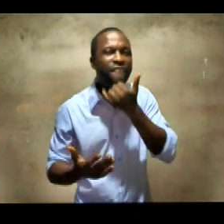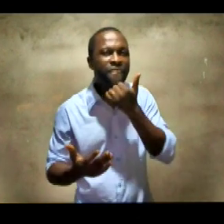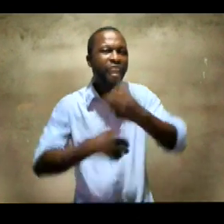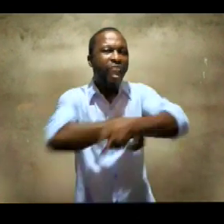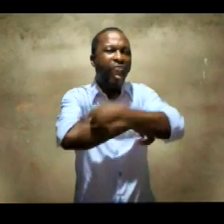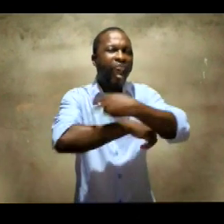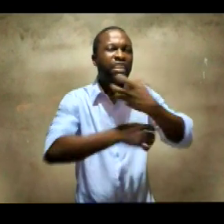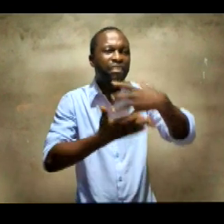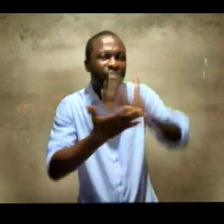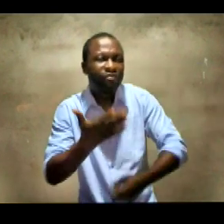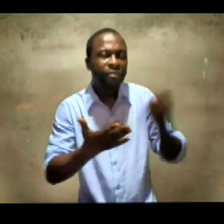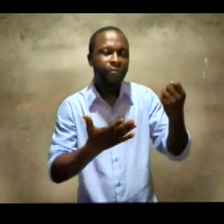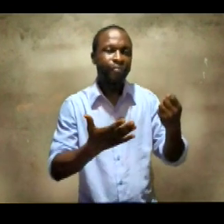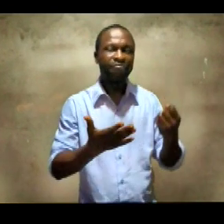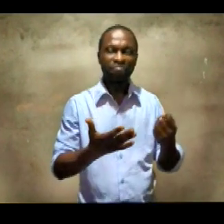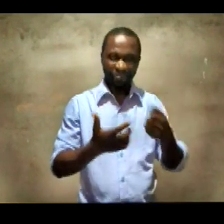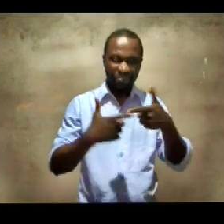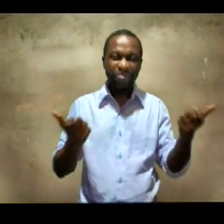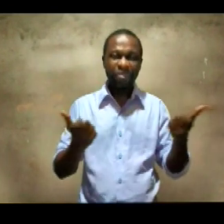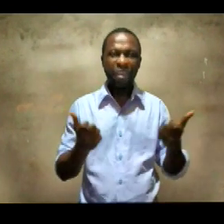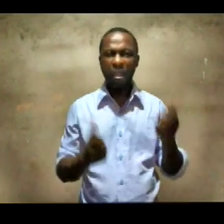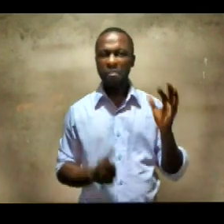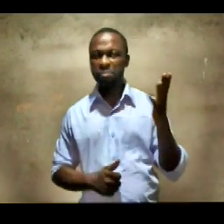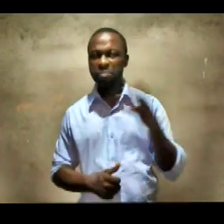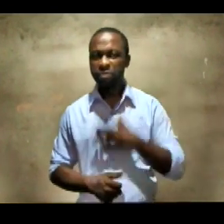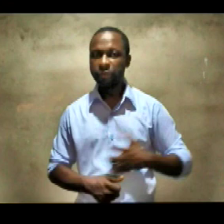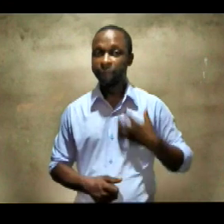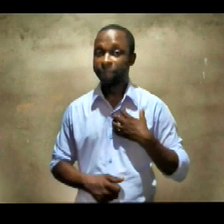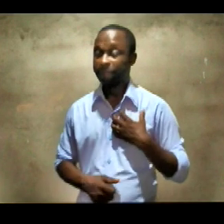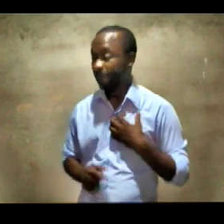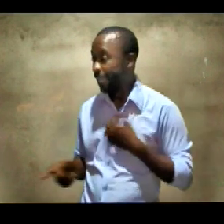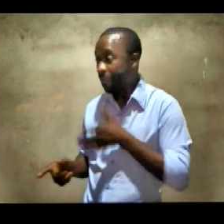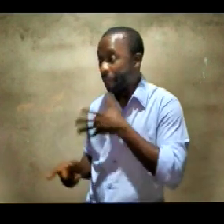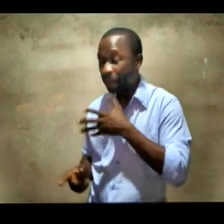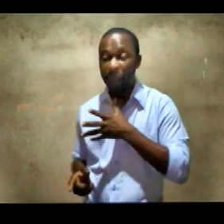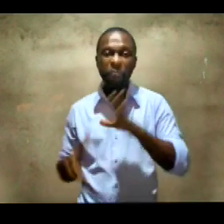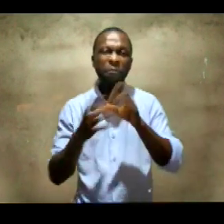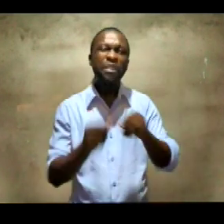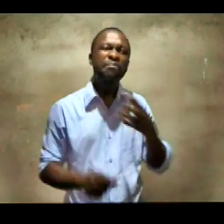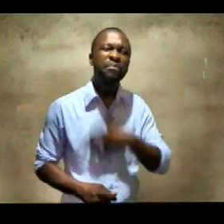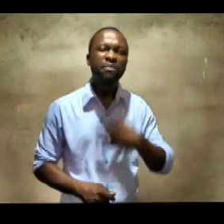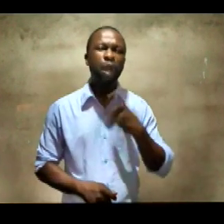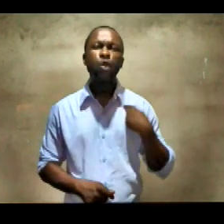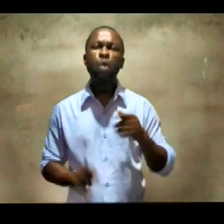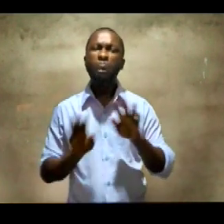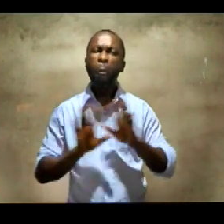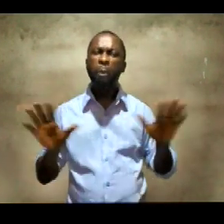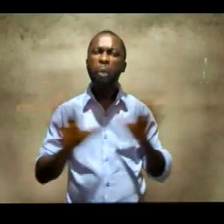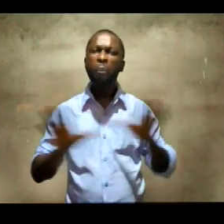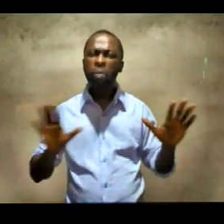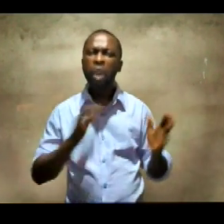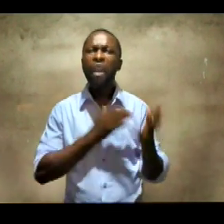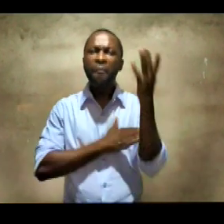Nous sommes réunis ici aujourd'hui contre ces voleurs qui se moquent de nous. Nous sommes ici tous les matins et tous les soirs. Nous sommes harcelés